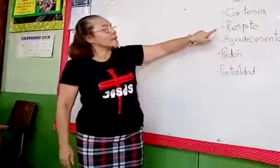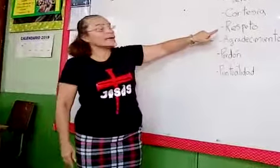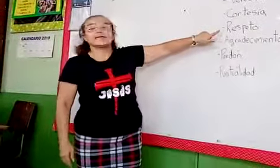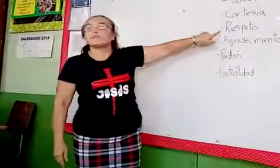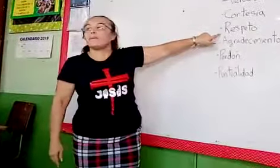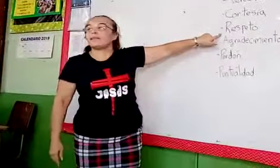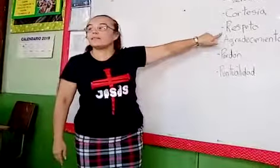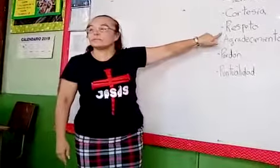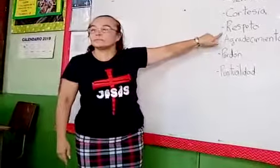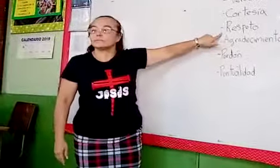respeto,